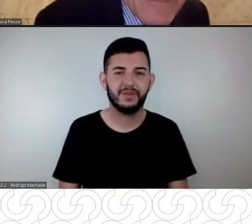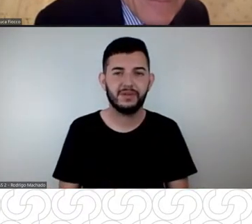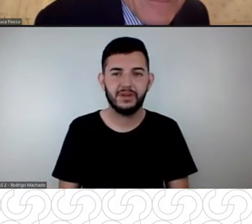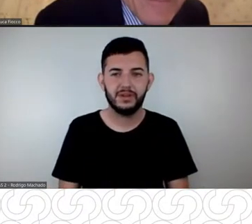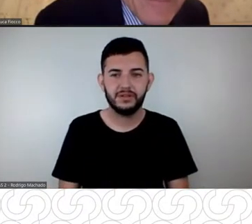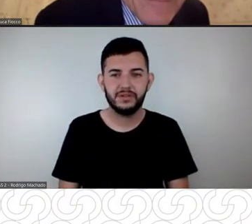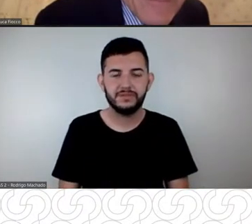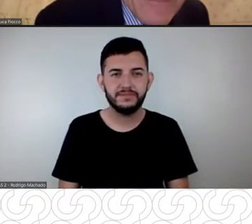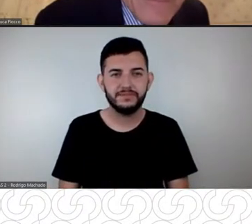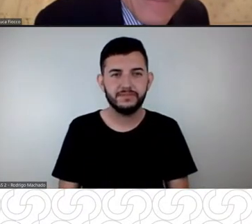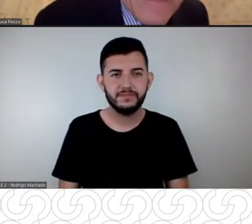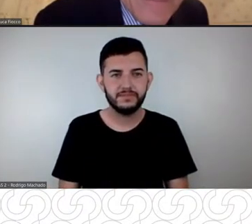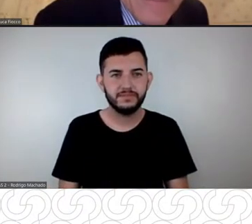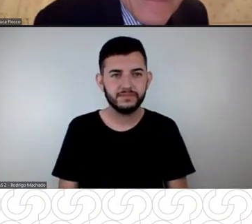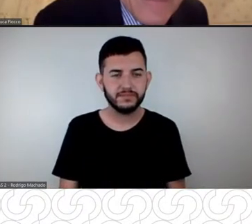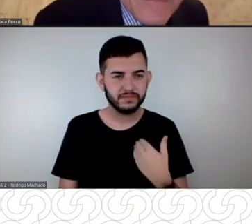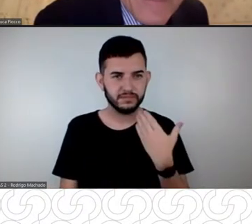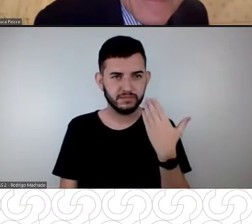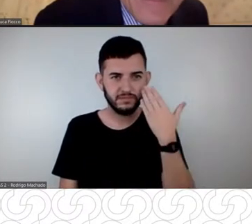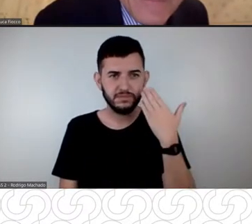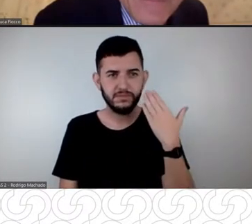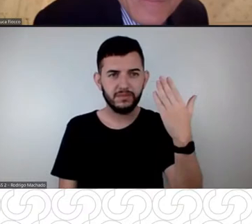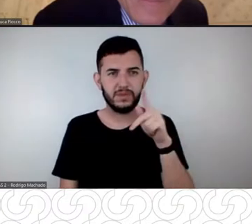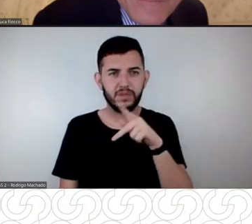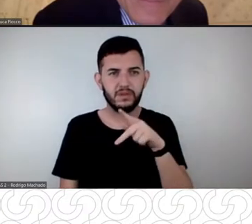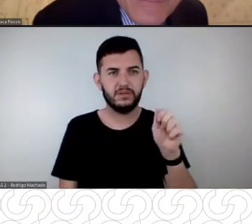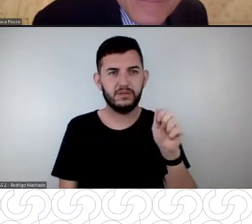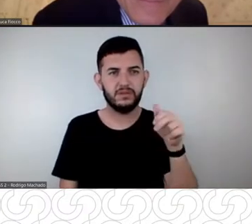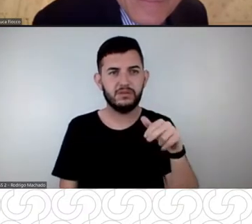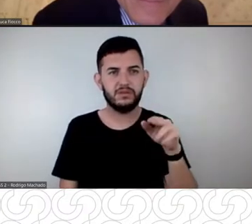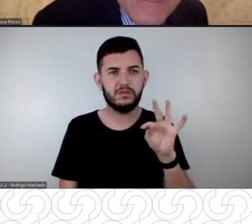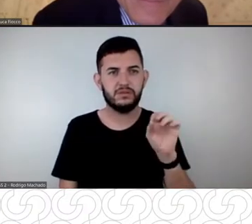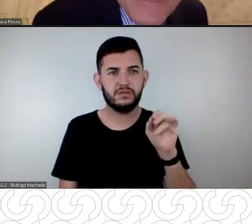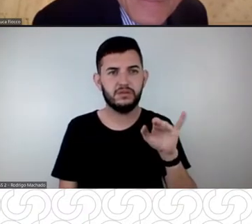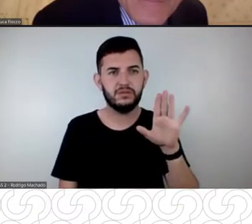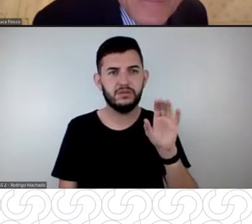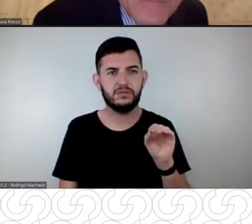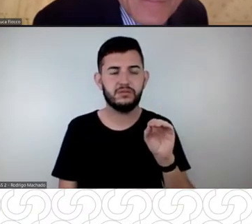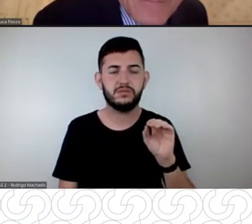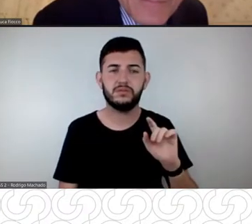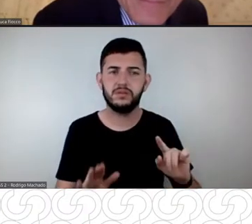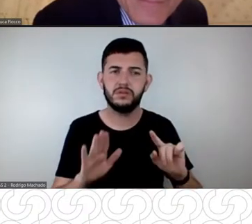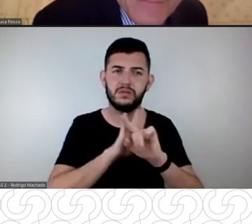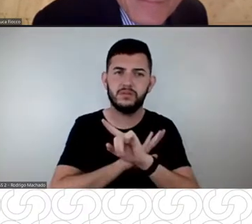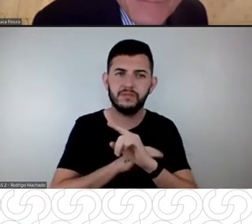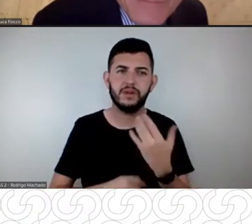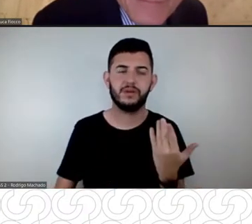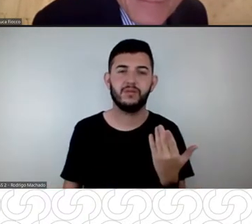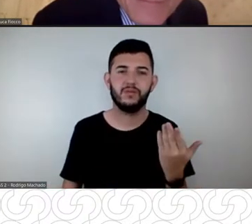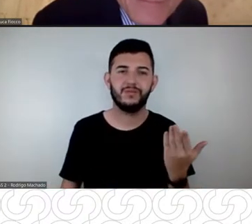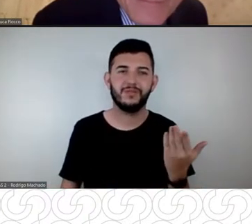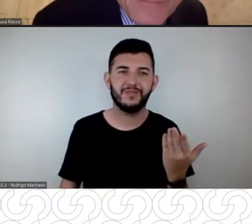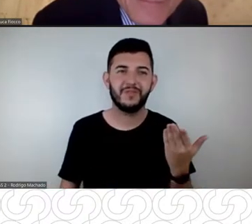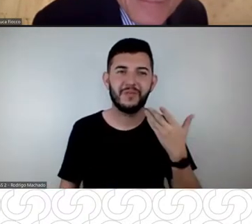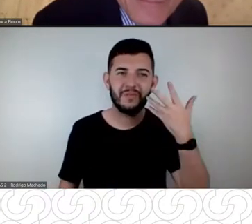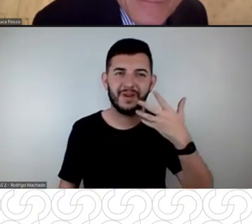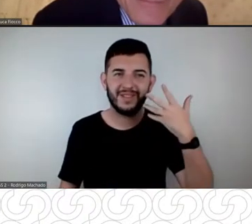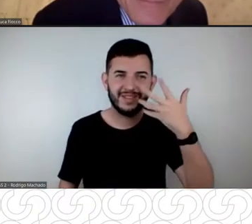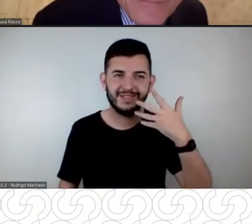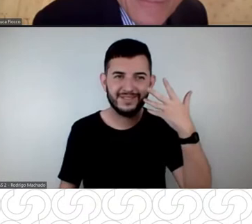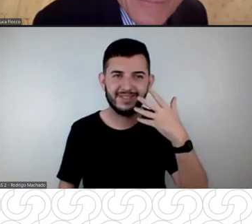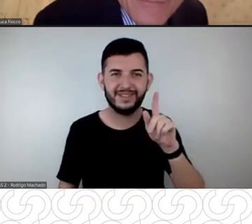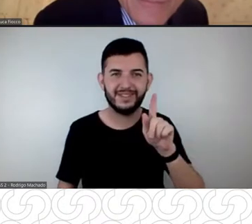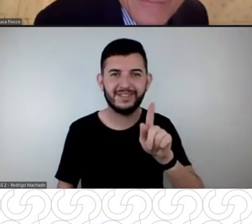Ok, obrigada, professor Antônio. Eu dirijo a mesma pergunta agora ao nosso outro palestrante, Gianluca